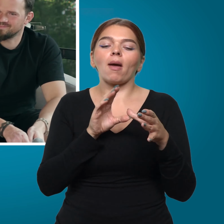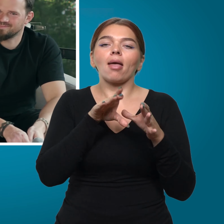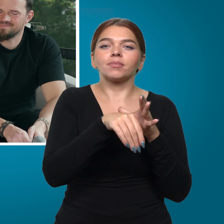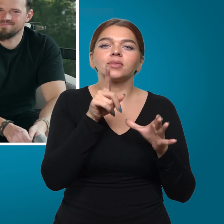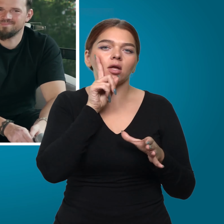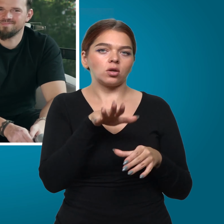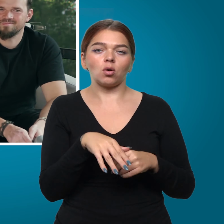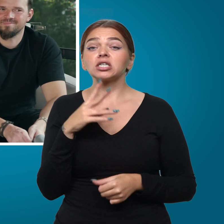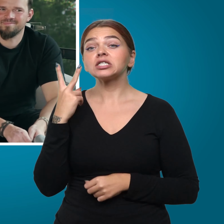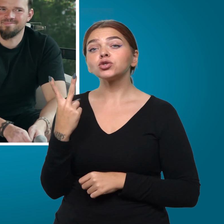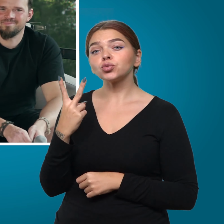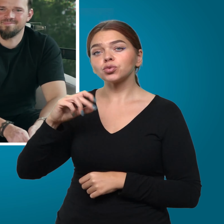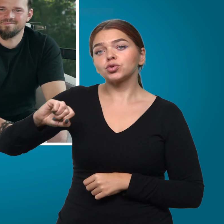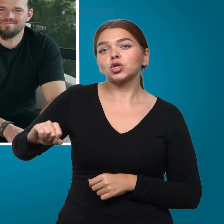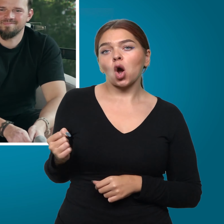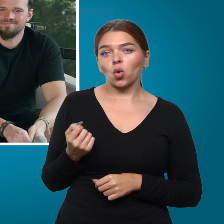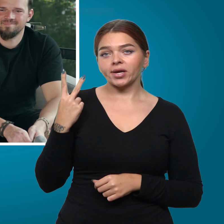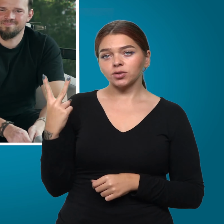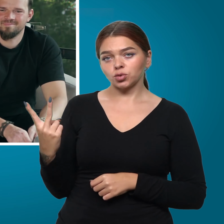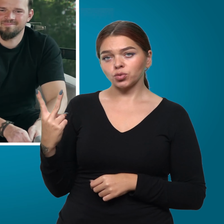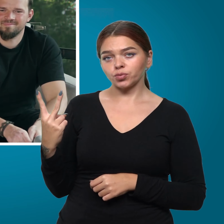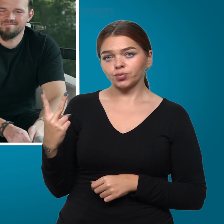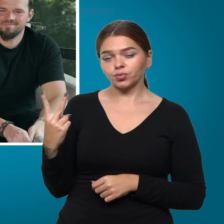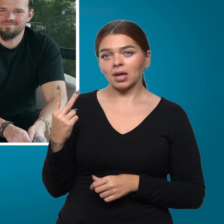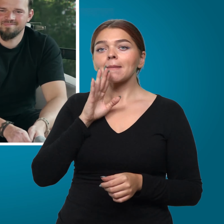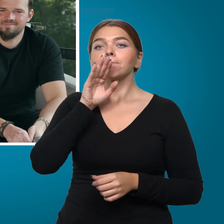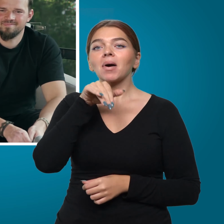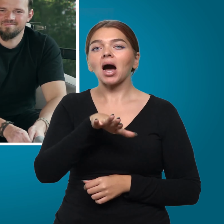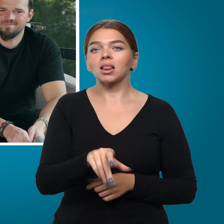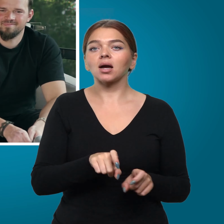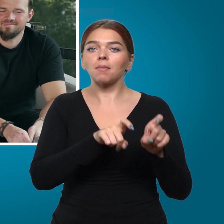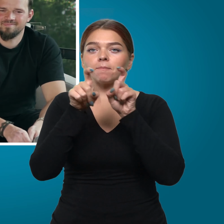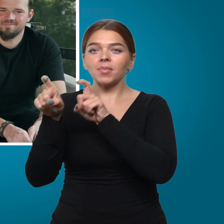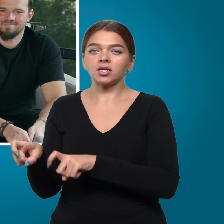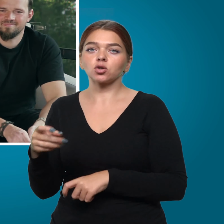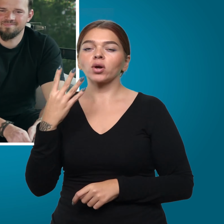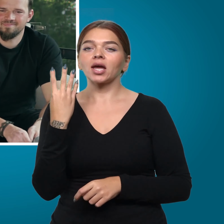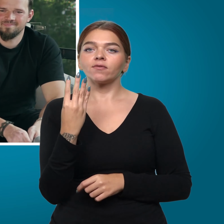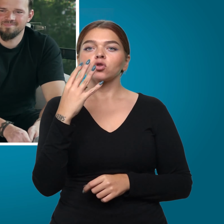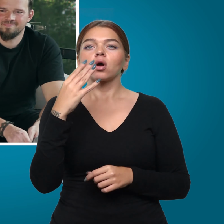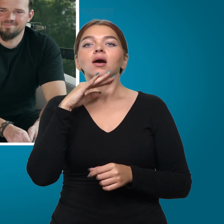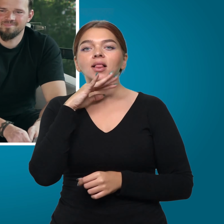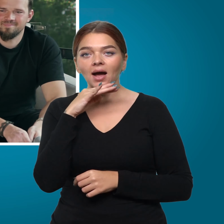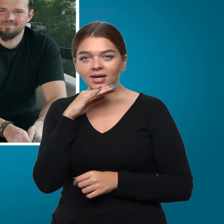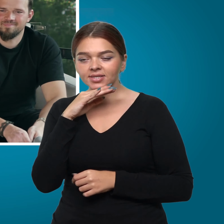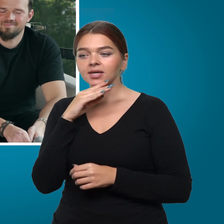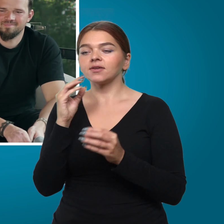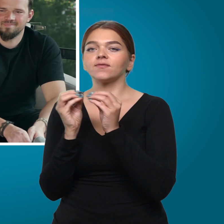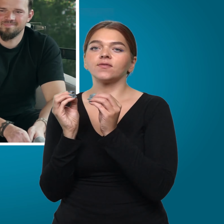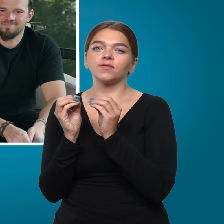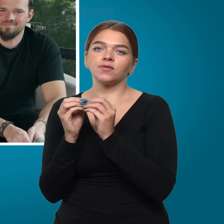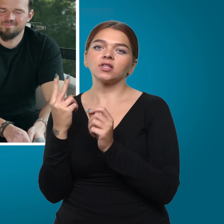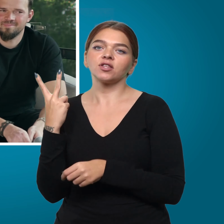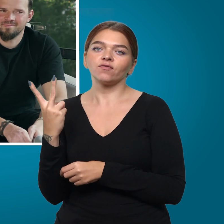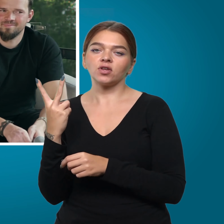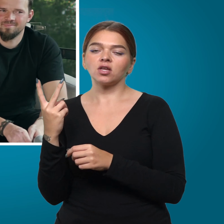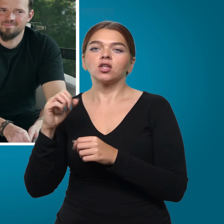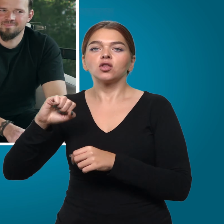atsikraučiau ketvirtoje klasėje ir nuo ketvirtos klasės iki dvyliktos turėjau dvi draugės. Ir man, žinokit, buvo jų per akis. Man nereikėjo